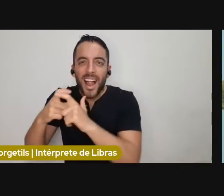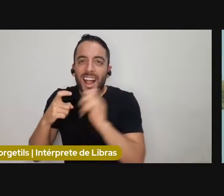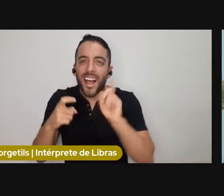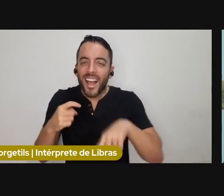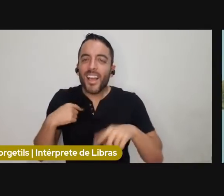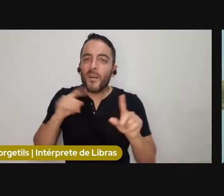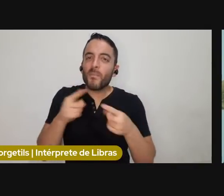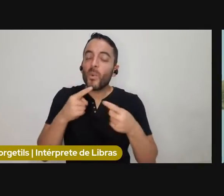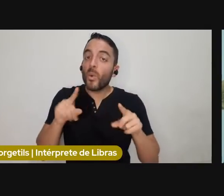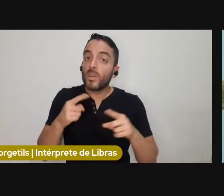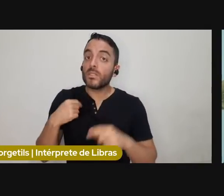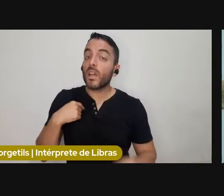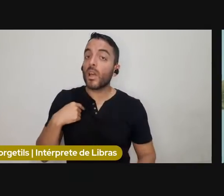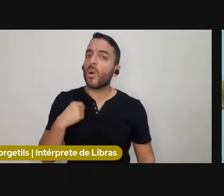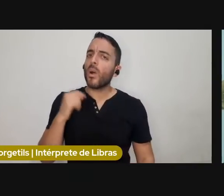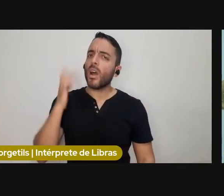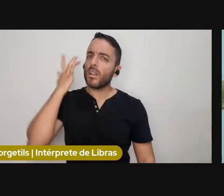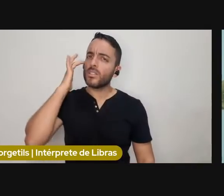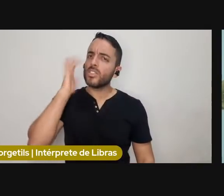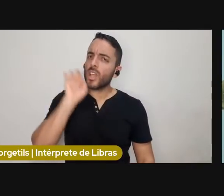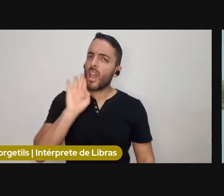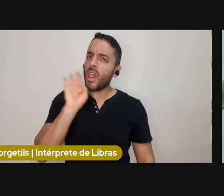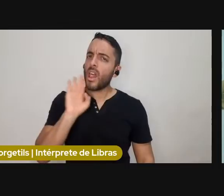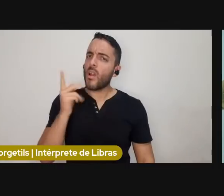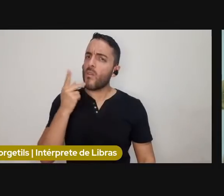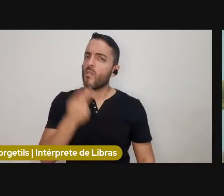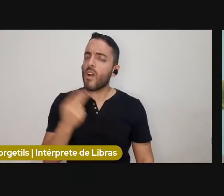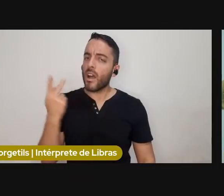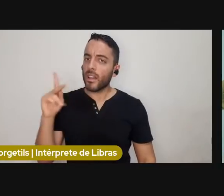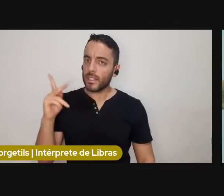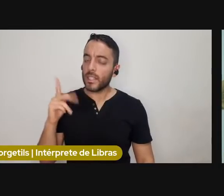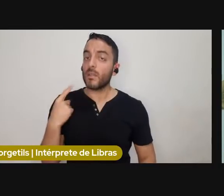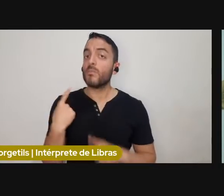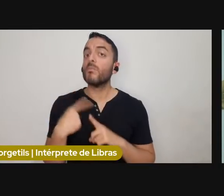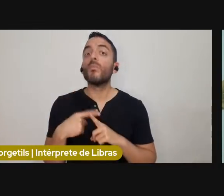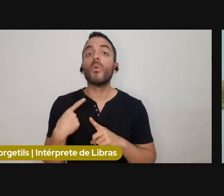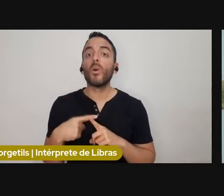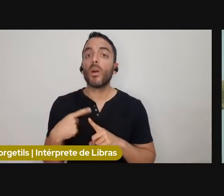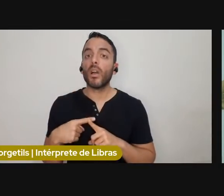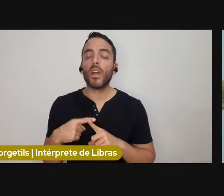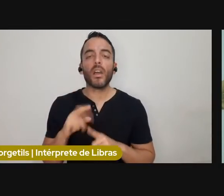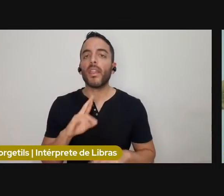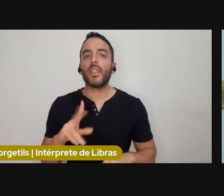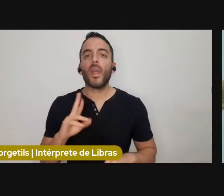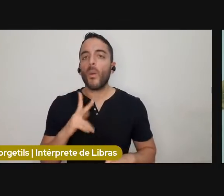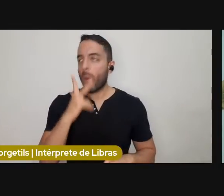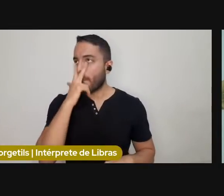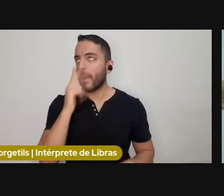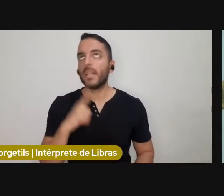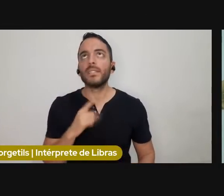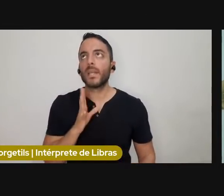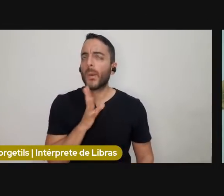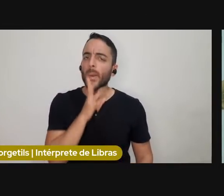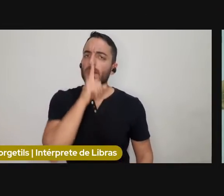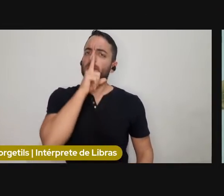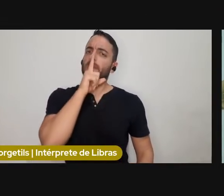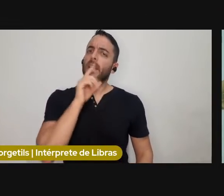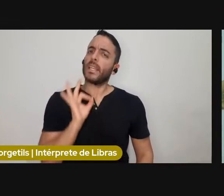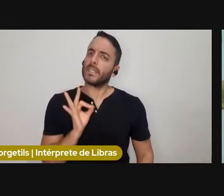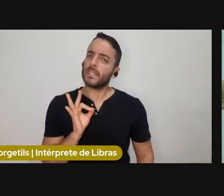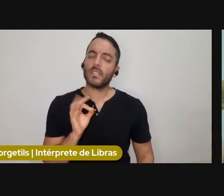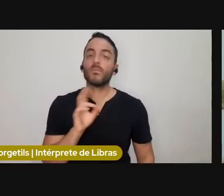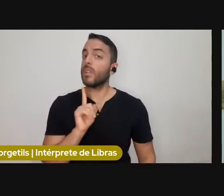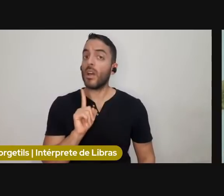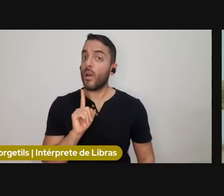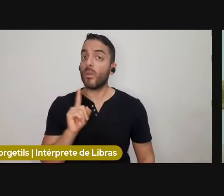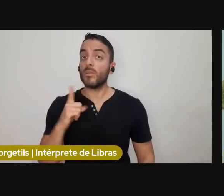Achei muito interessante a colocação do Gilberto Gil, porque não é coincidência, nada na vida é coincidência. Há uma sintonia em